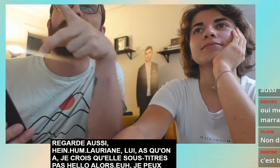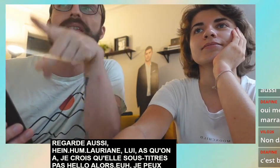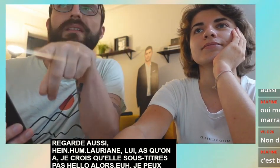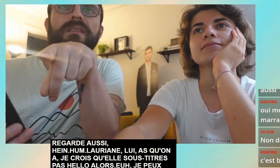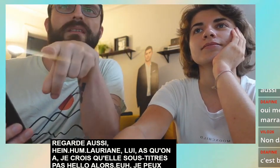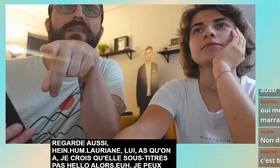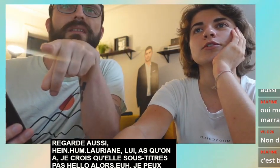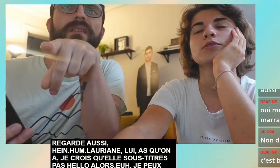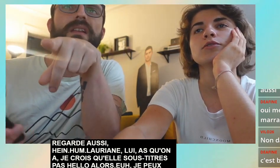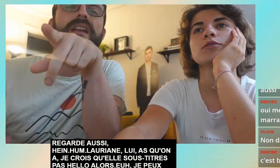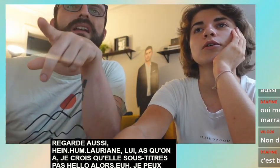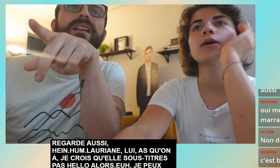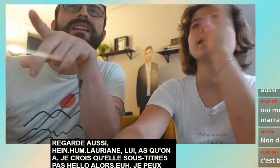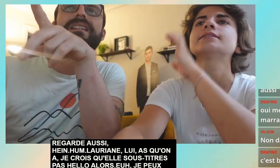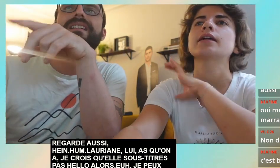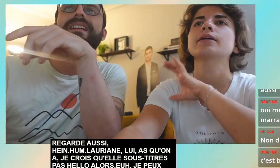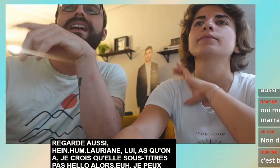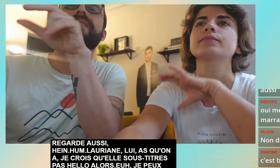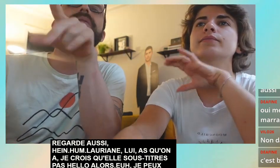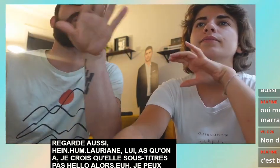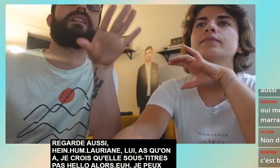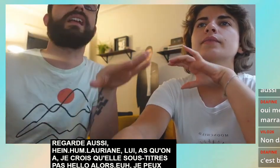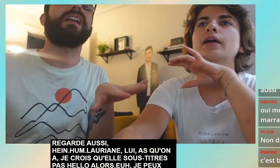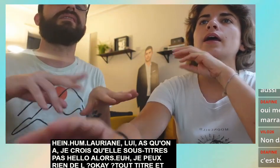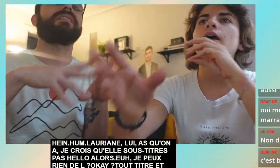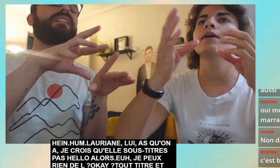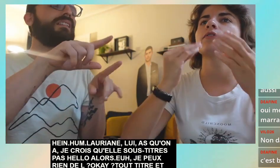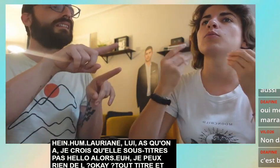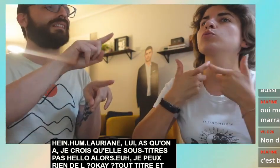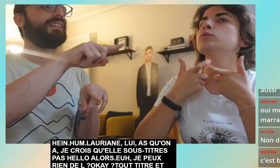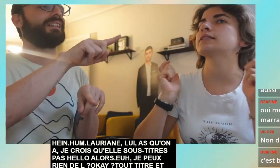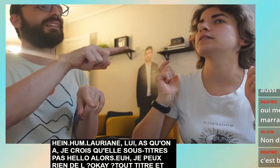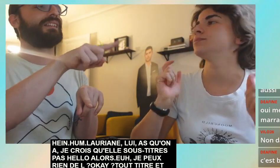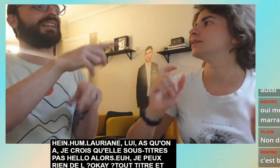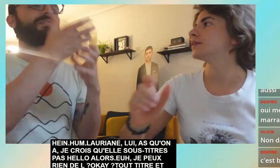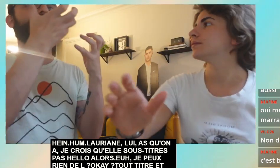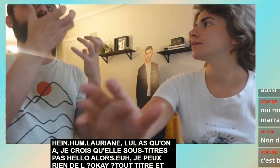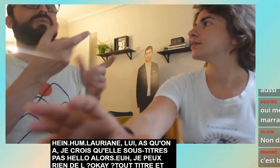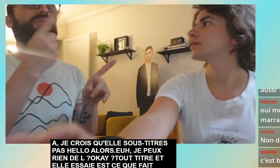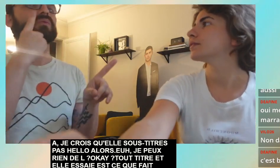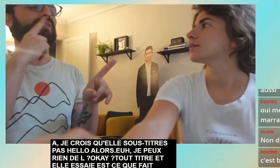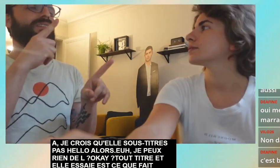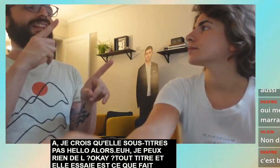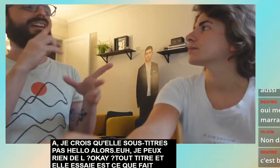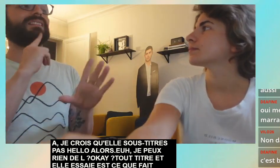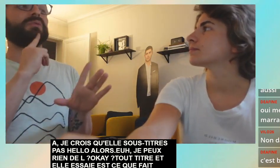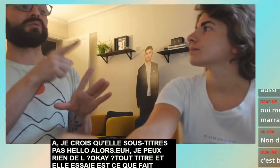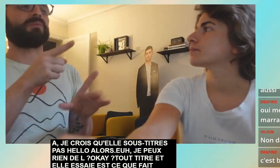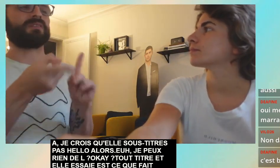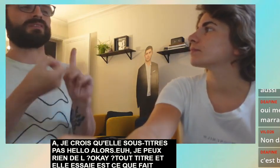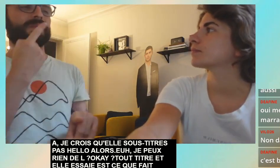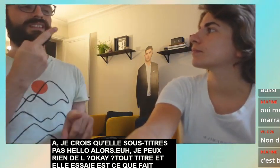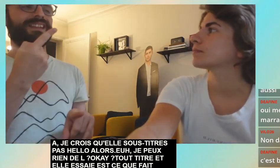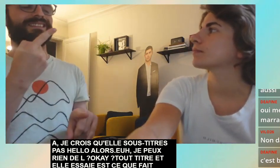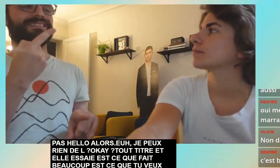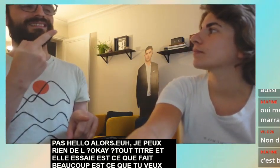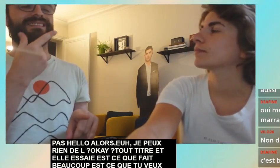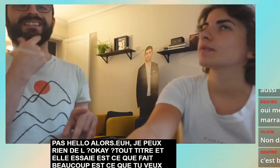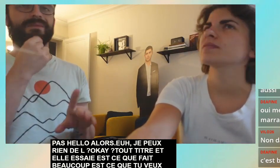Sous-titre? Elle essaye. Ah, Elle fait beaucoup d'assises. est-ce que tu veux, genre, t'as une commande spéciale qui est